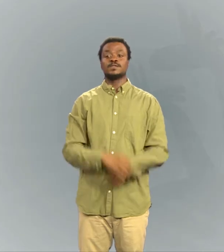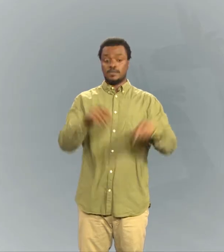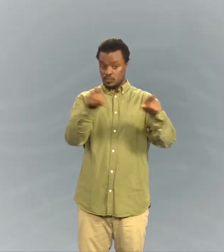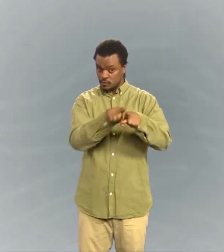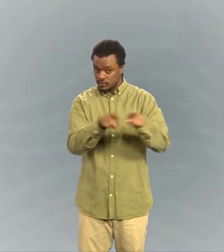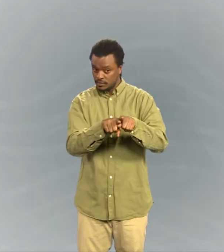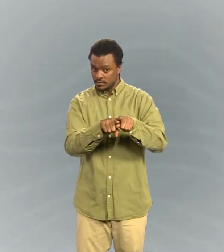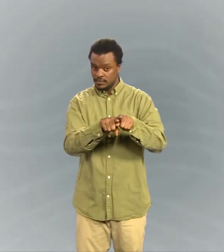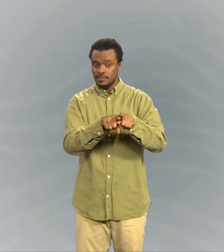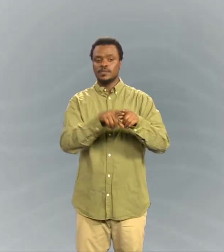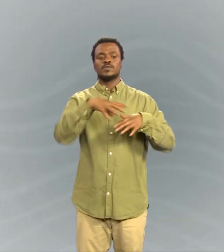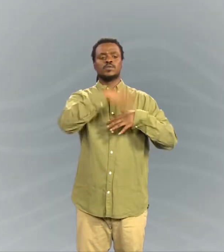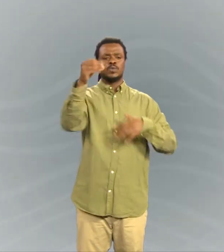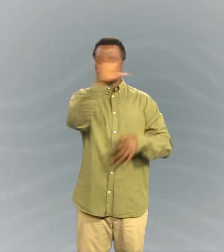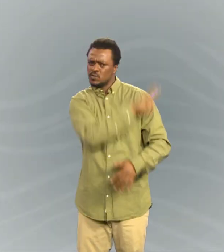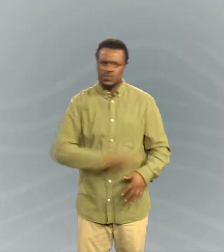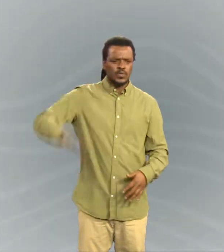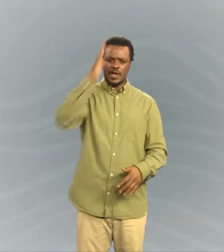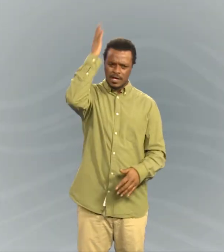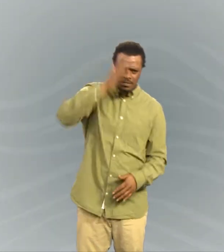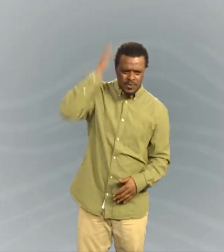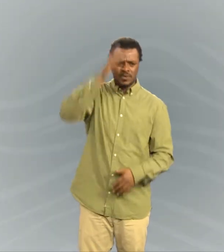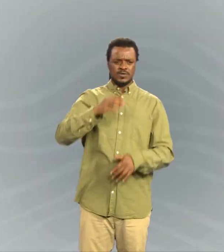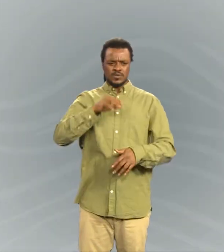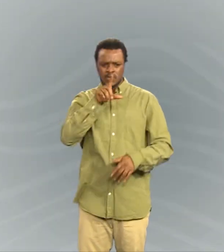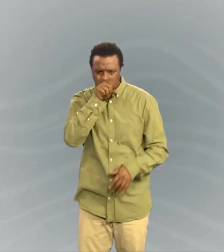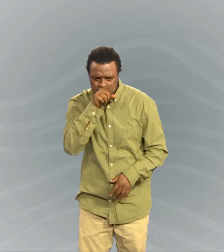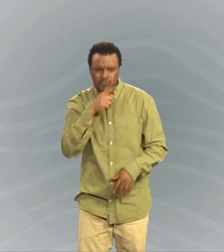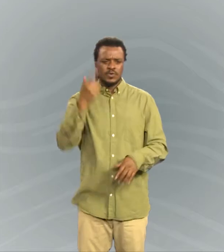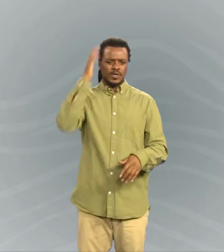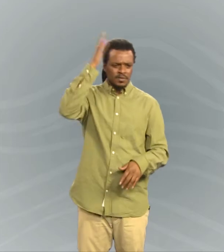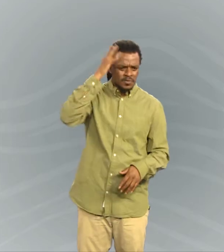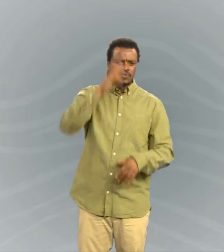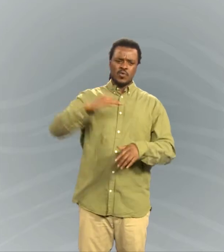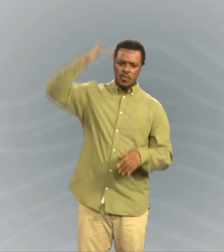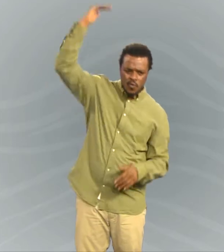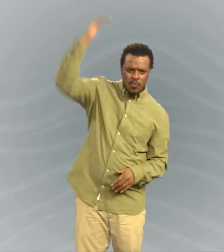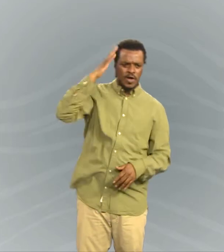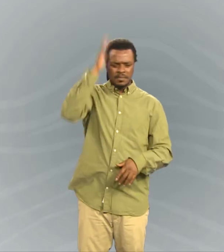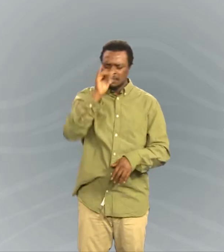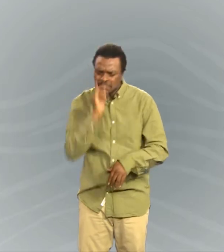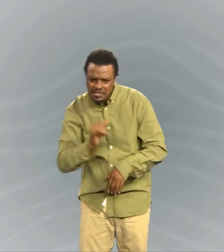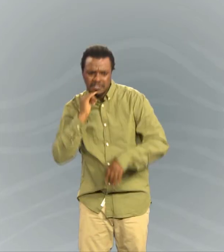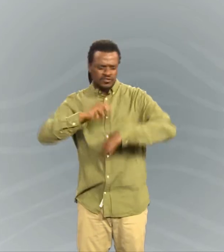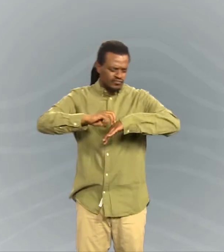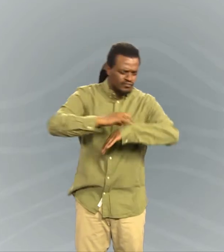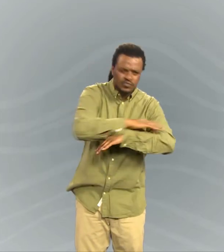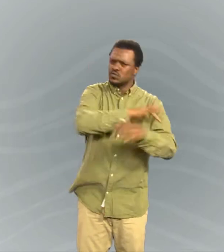Fais sortir aussi toutes les espèces d'animaux qui sont avec toi, tous les oiseaux, tous les grands animaux et toutes les petites bêtes qui se déplacent